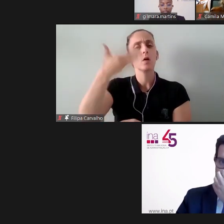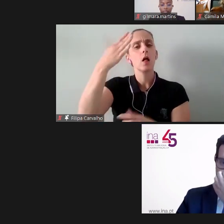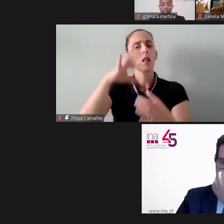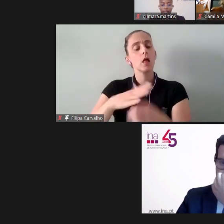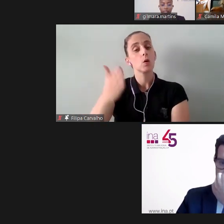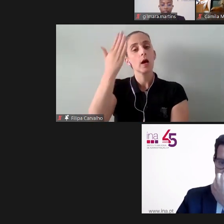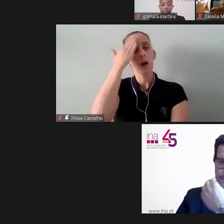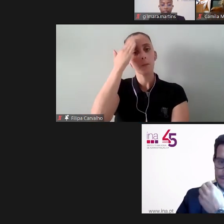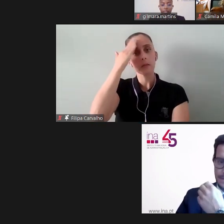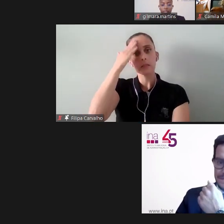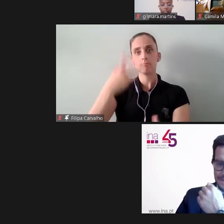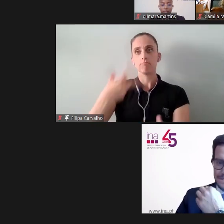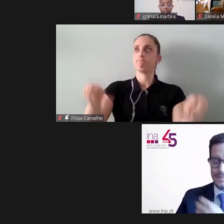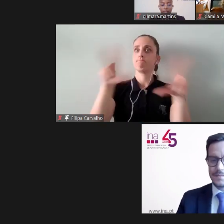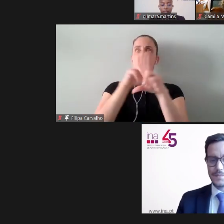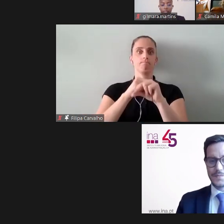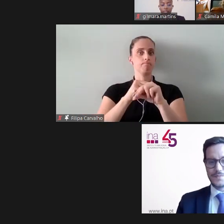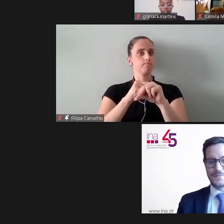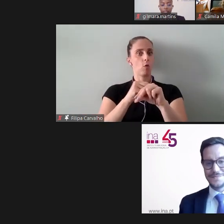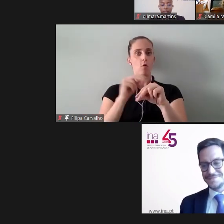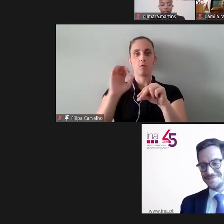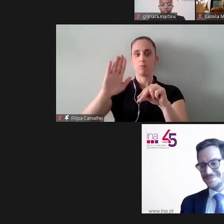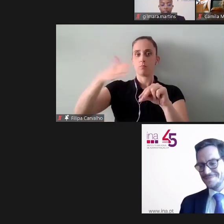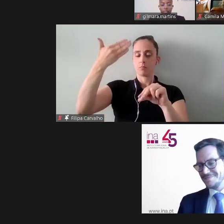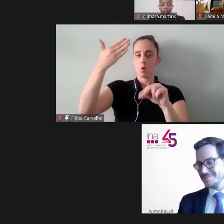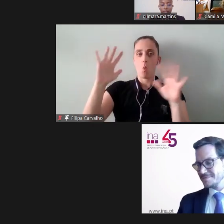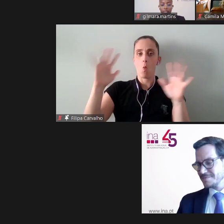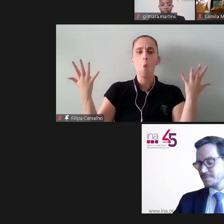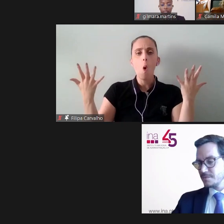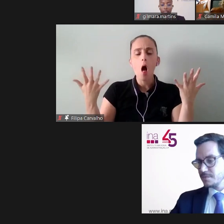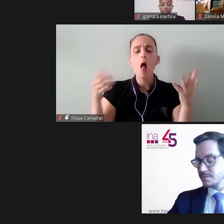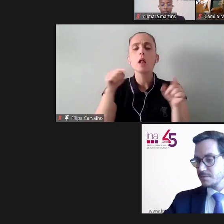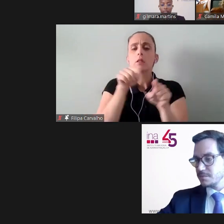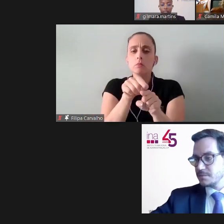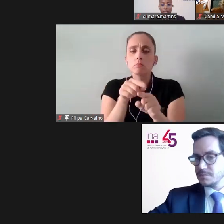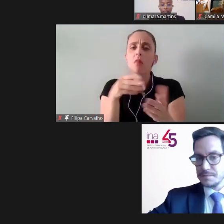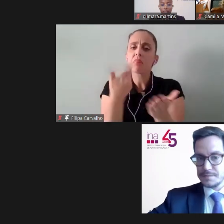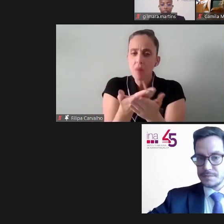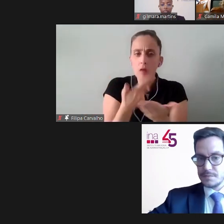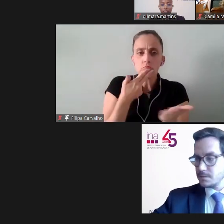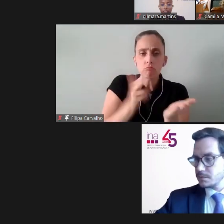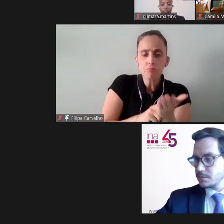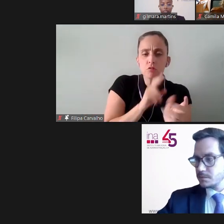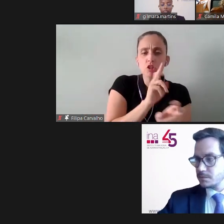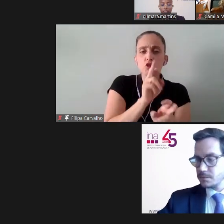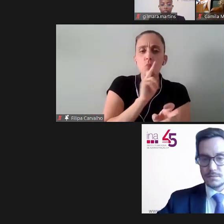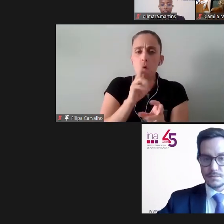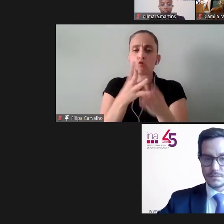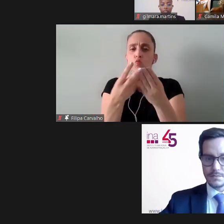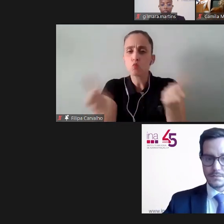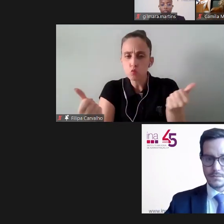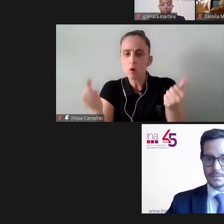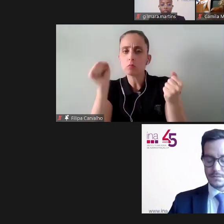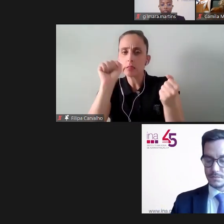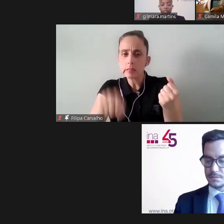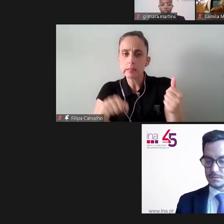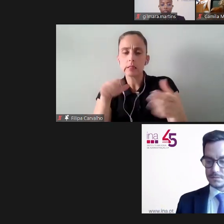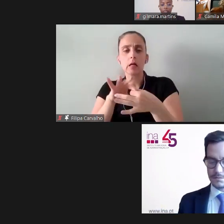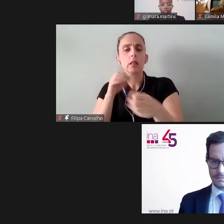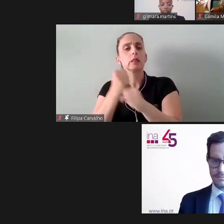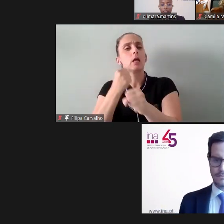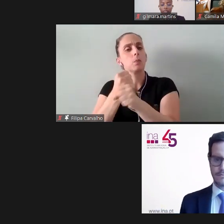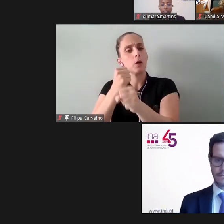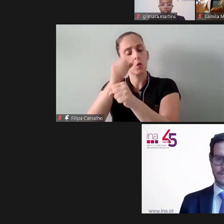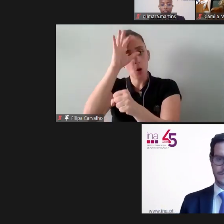capacitação mais inovadora, não só se elas estão a responder efetivamente às necessidades dos trabalhadores